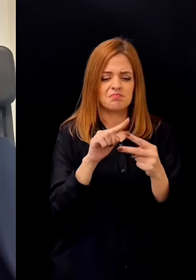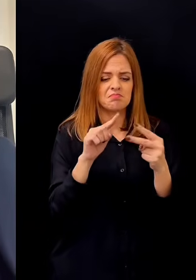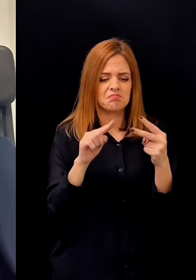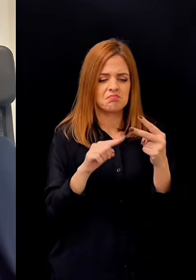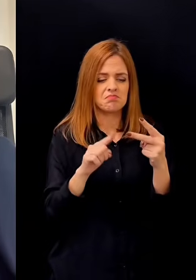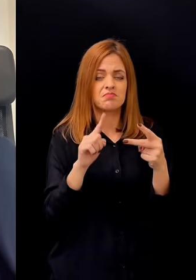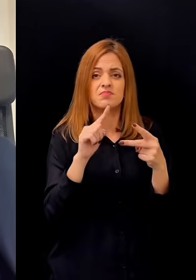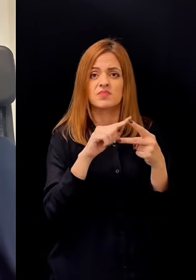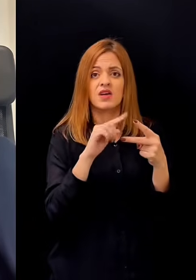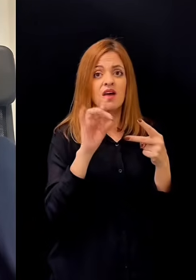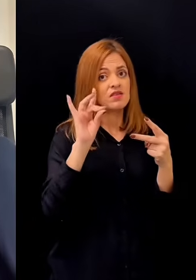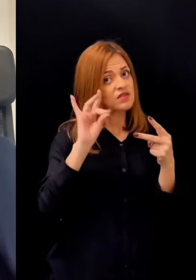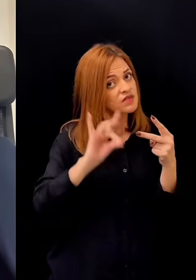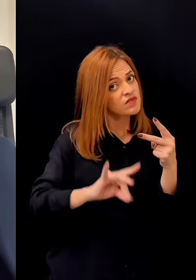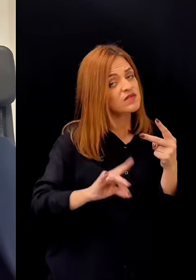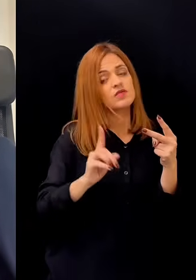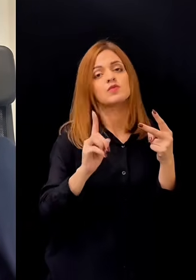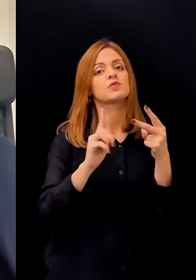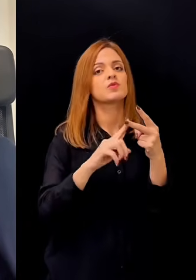verdade